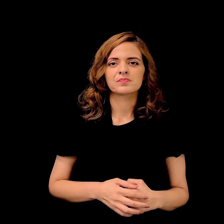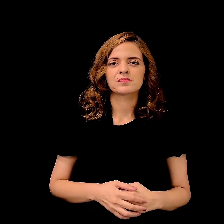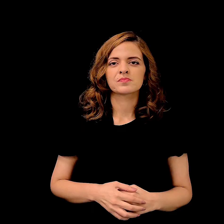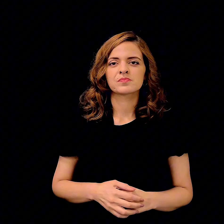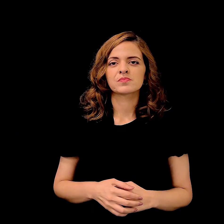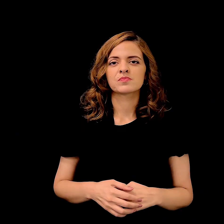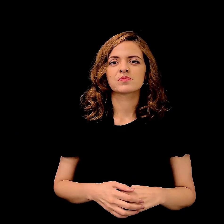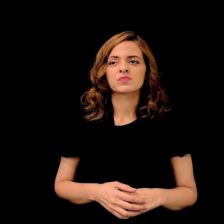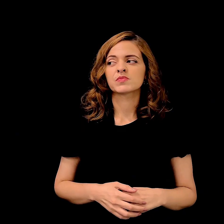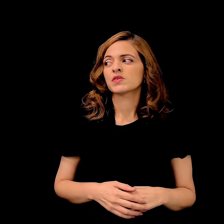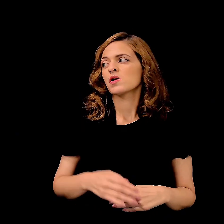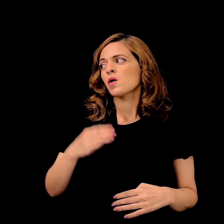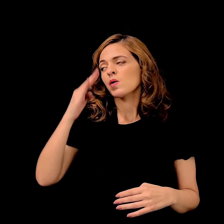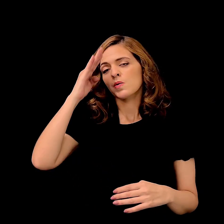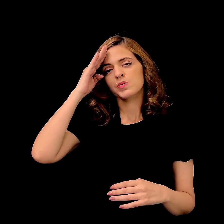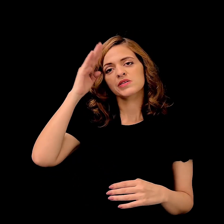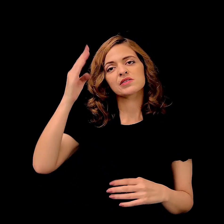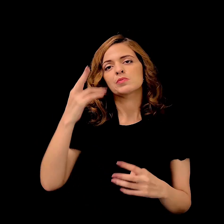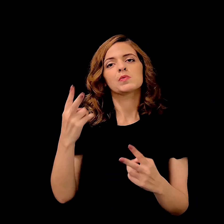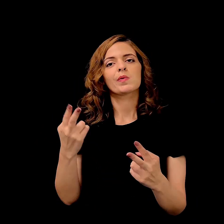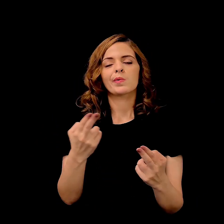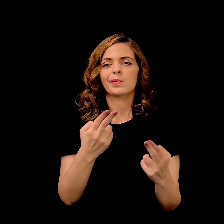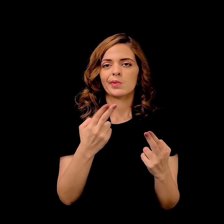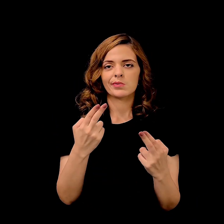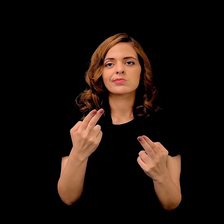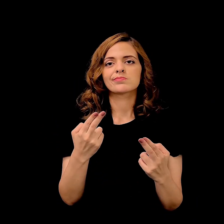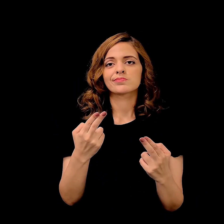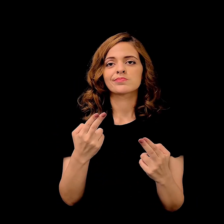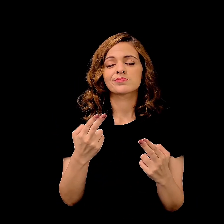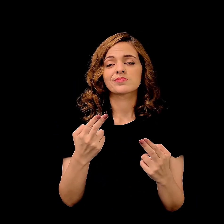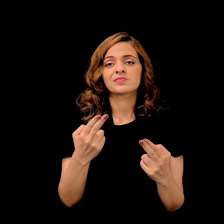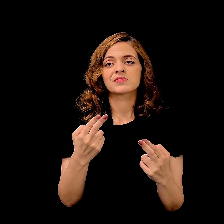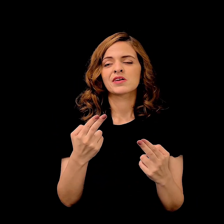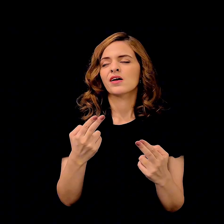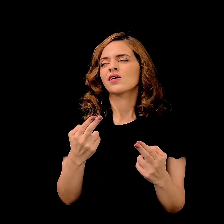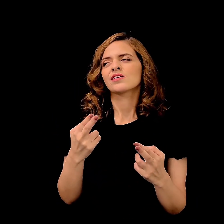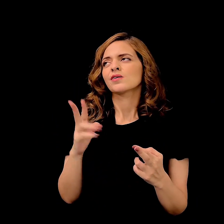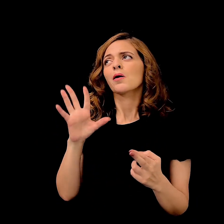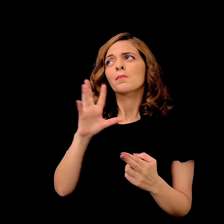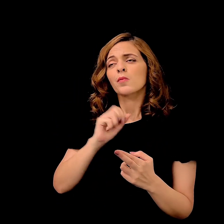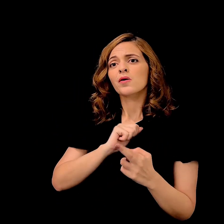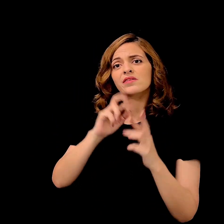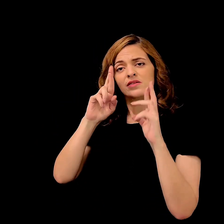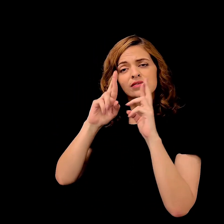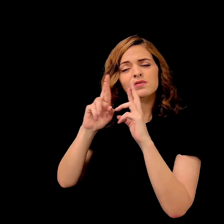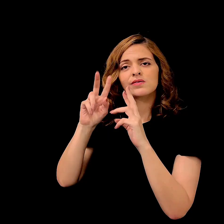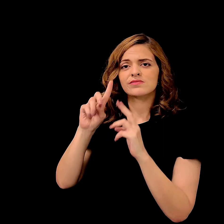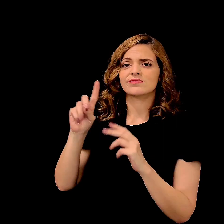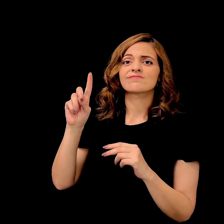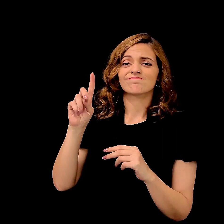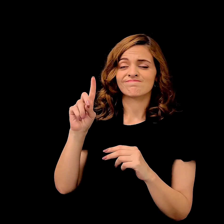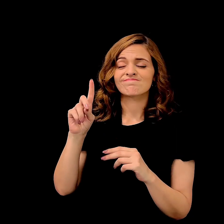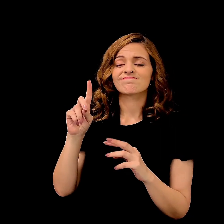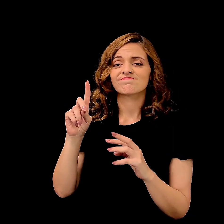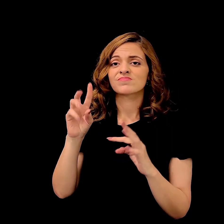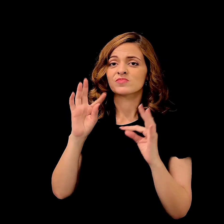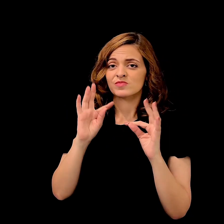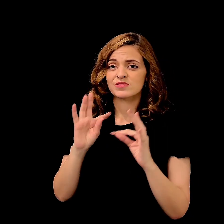mesmos princípios. Temor a Deus, né? Puxa vida! Então, a pessoa